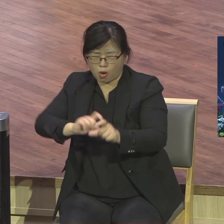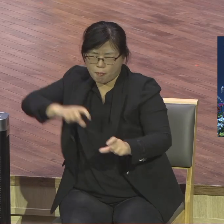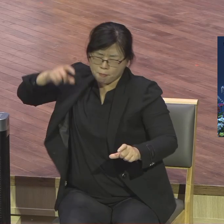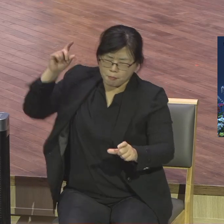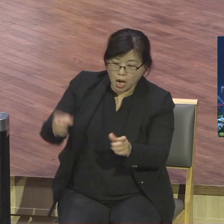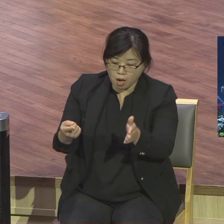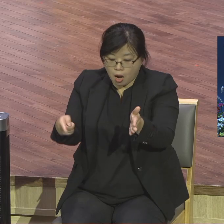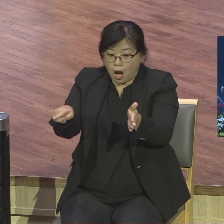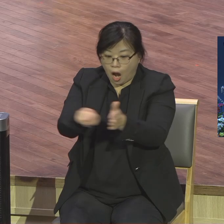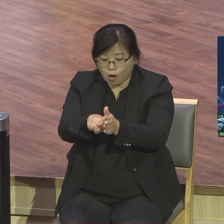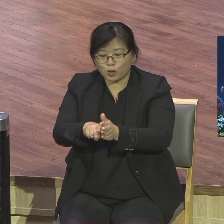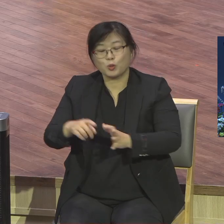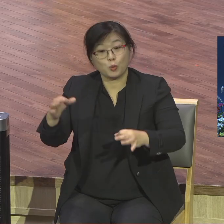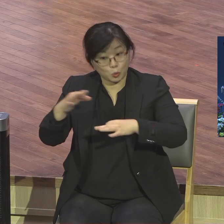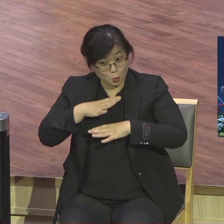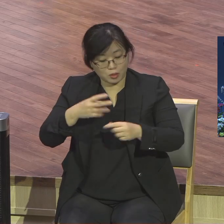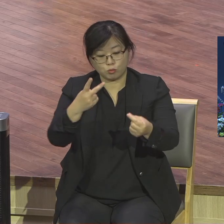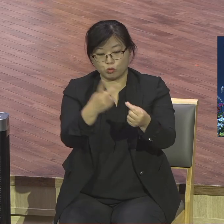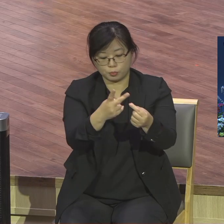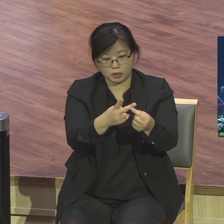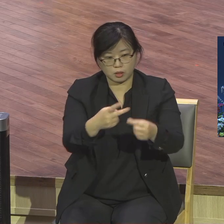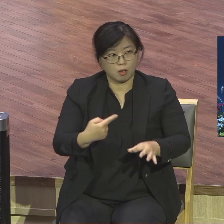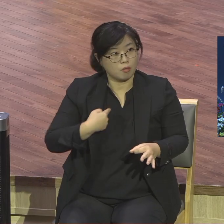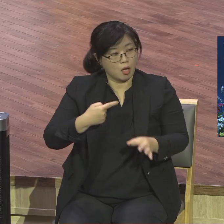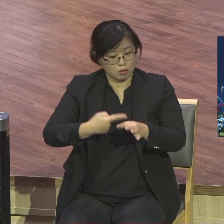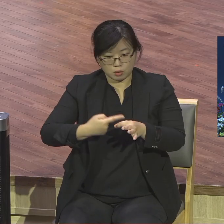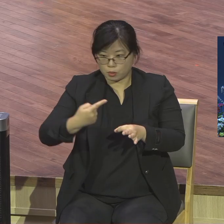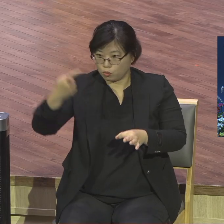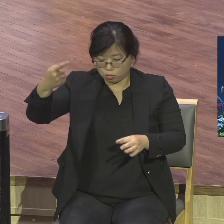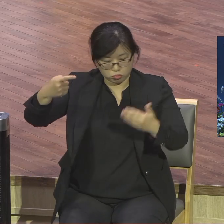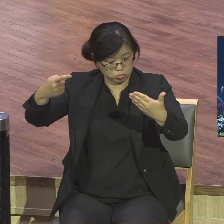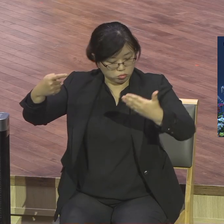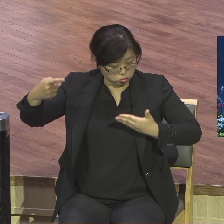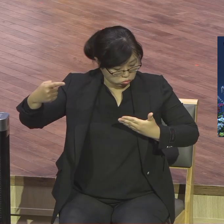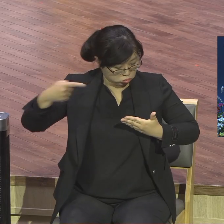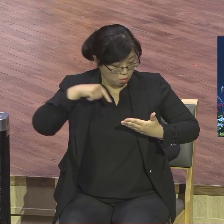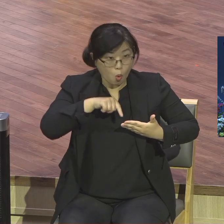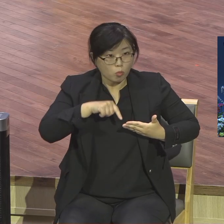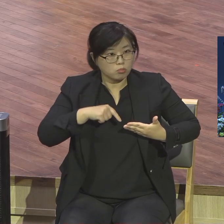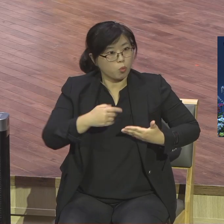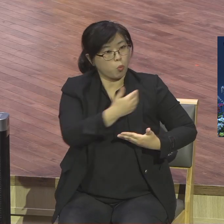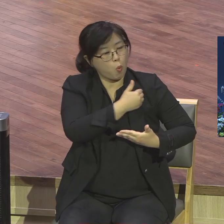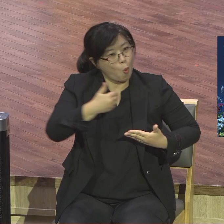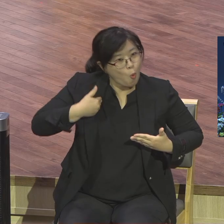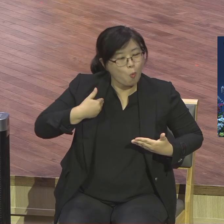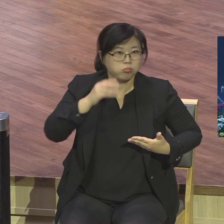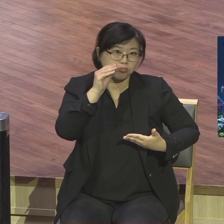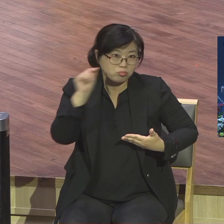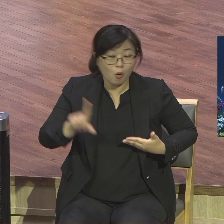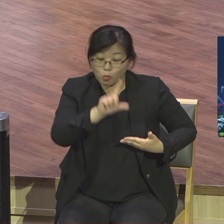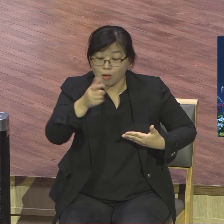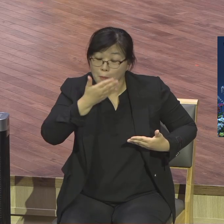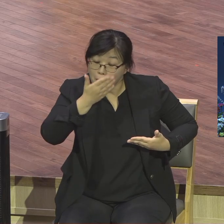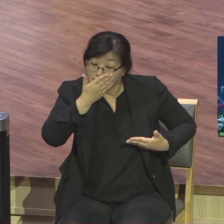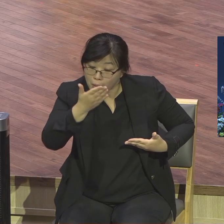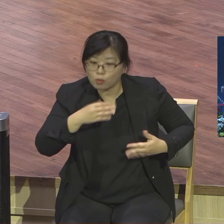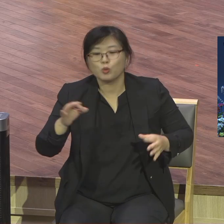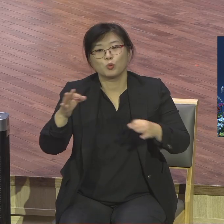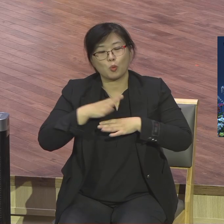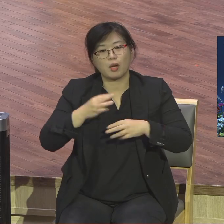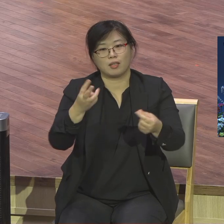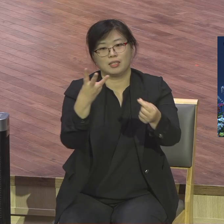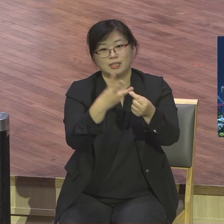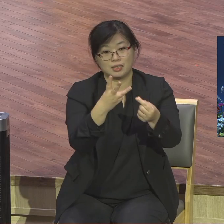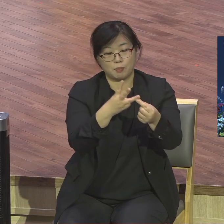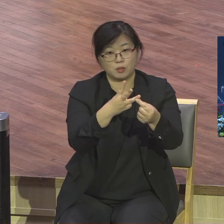십일조를 드리고도 넉넉하게 살아가는 삶이 되고 놀랐고 세번째 하나님의 사업을 위해 그렇게